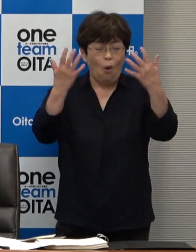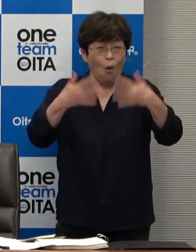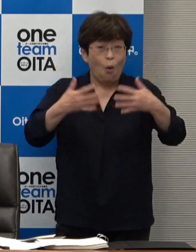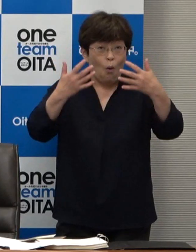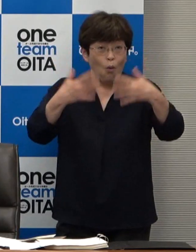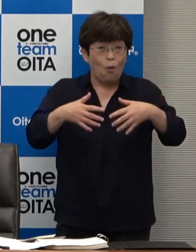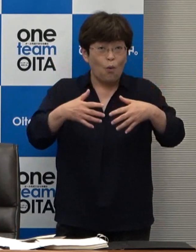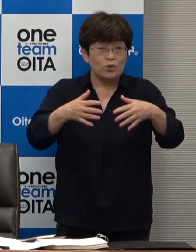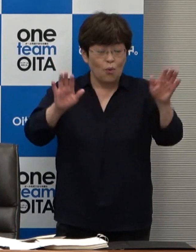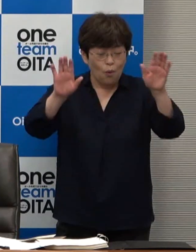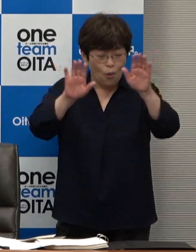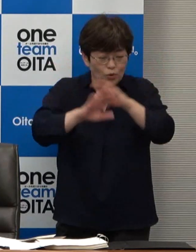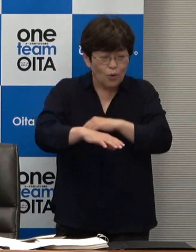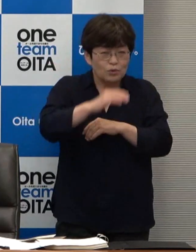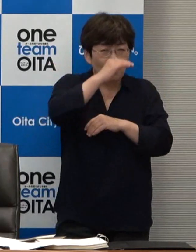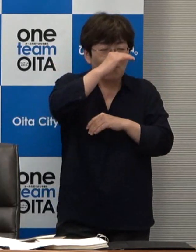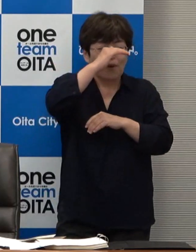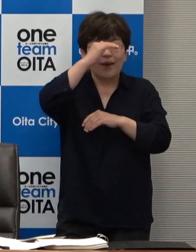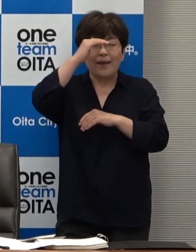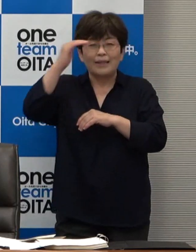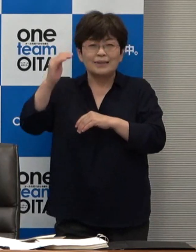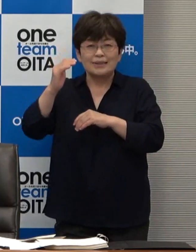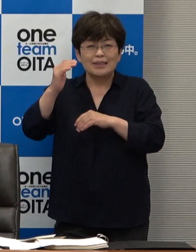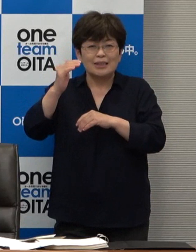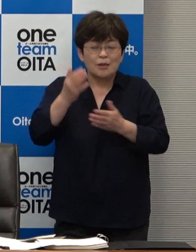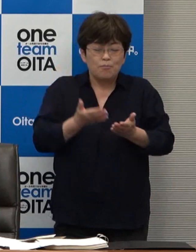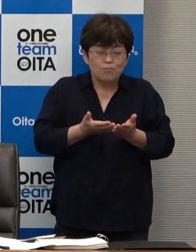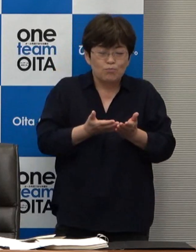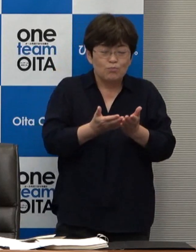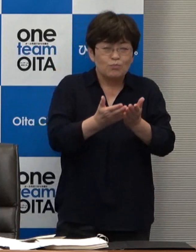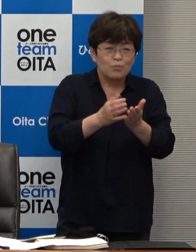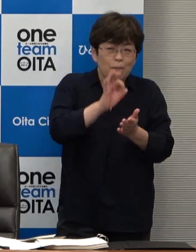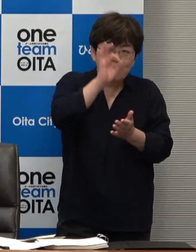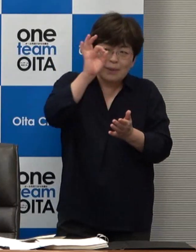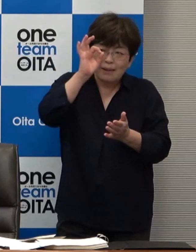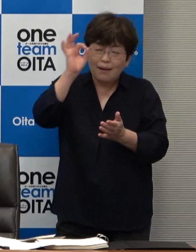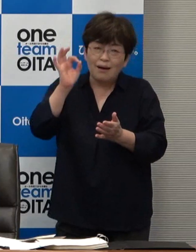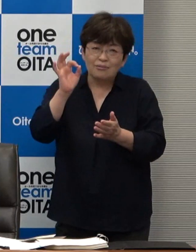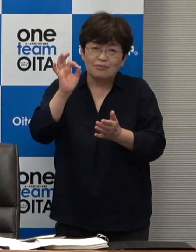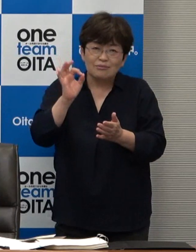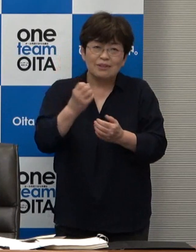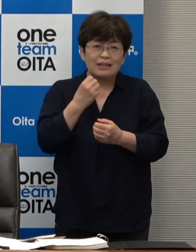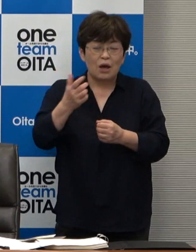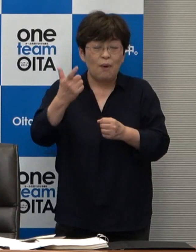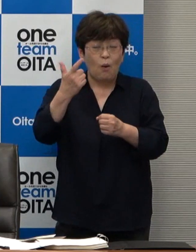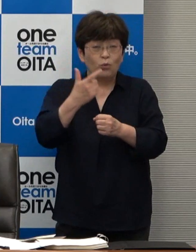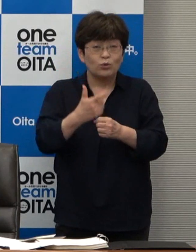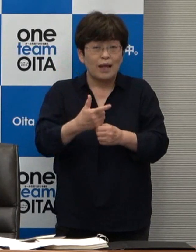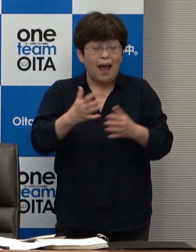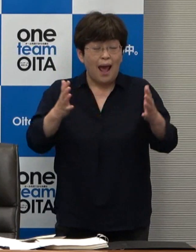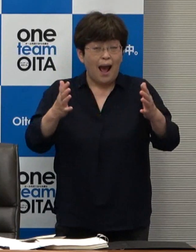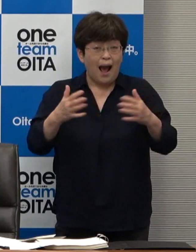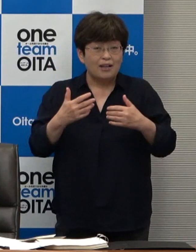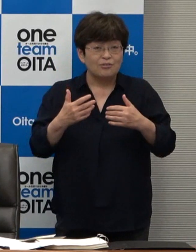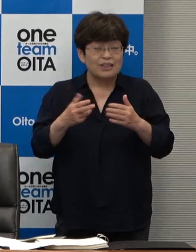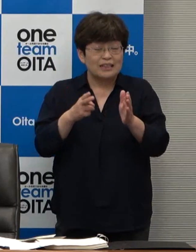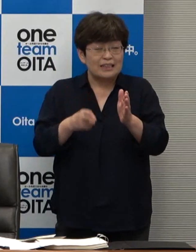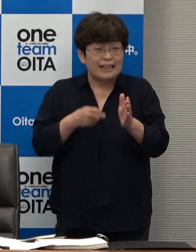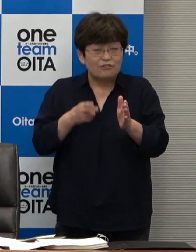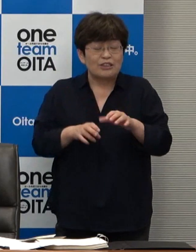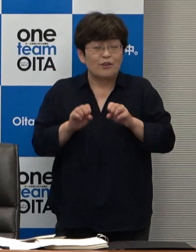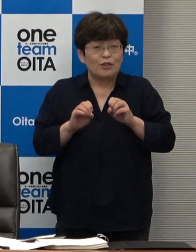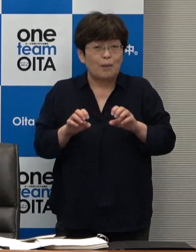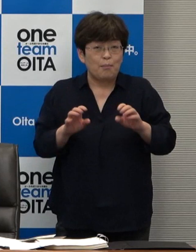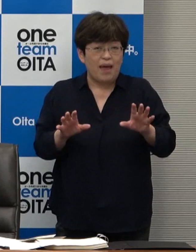ルーズプランのモニターツアーを実施するなど、令和6年春に開催されるデスティネーションキャンペ